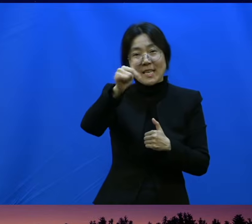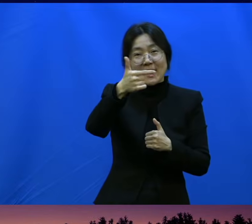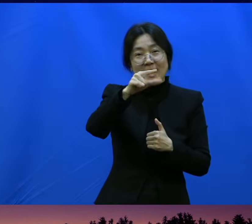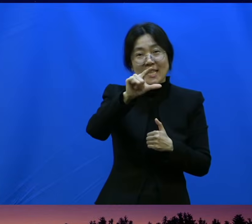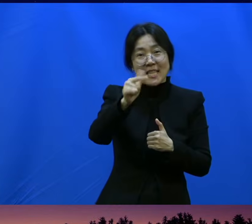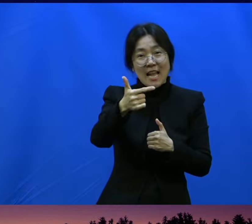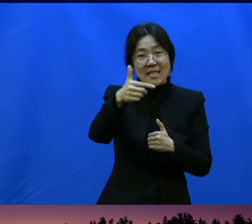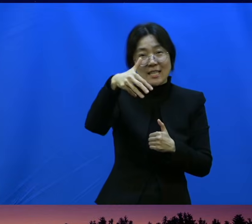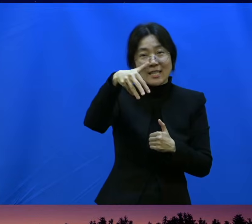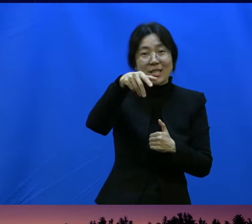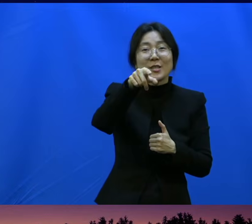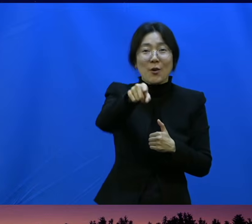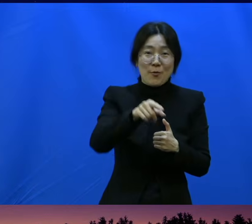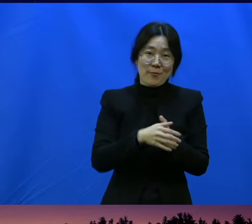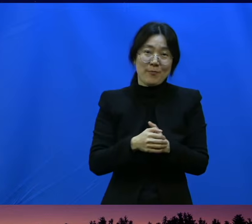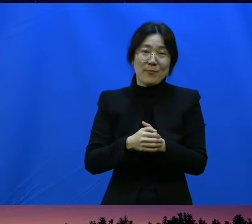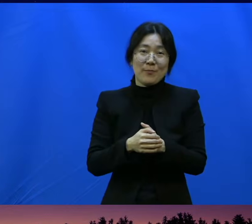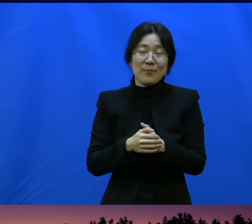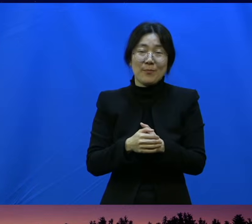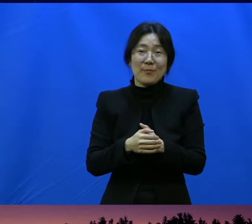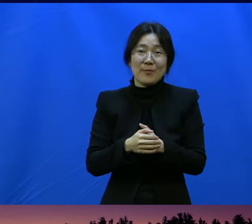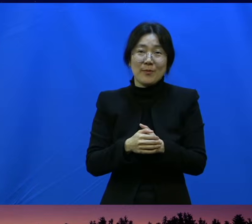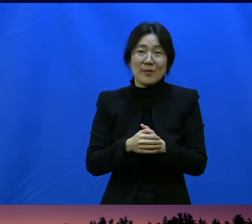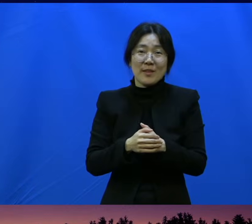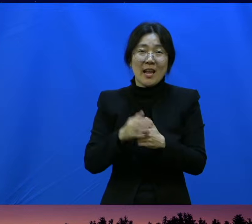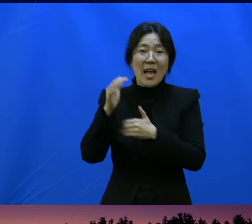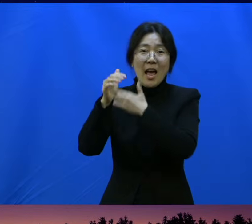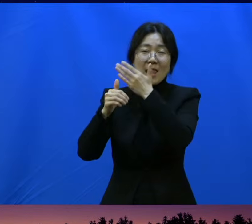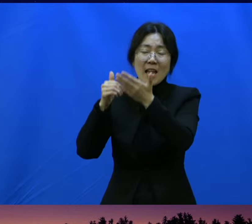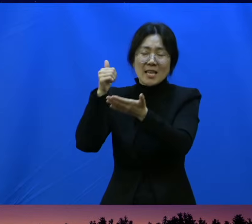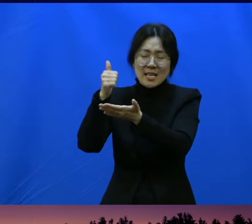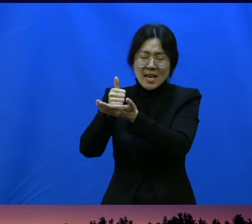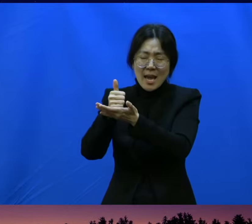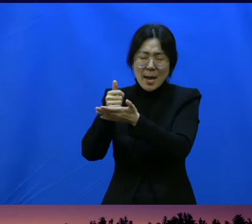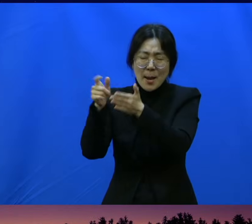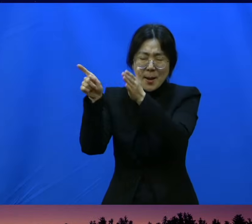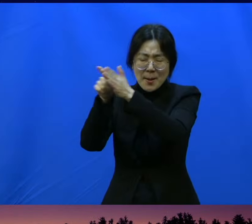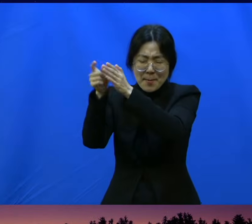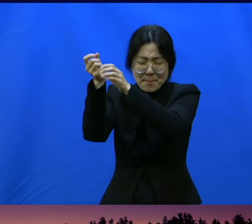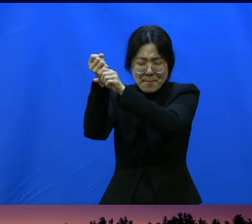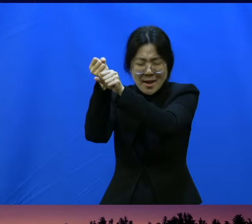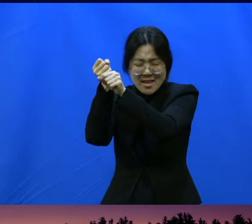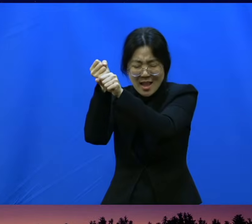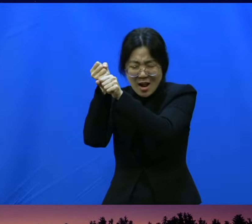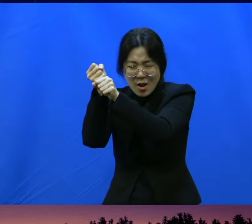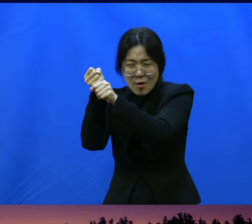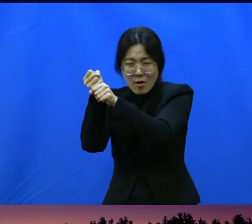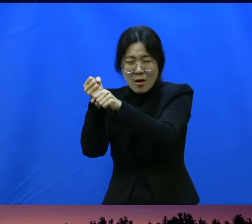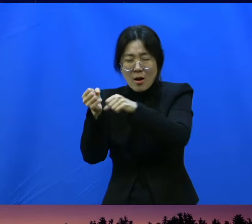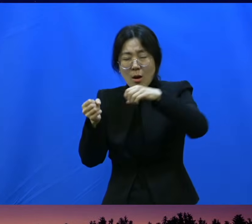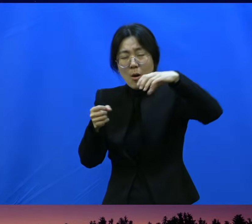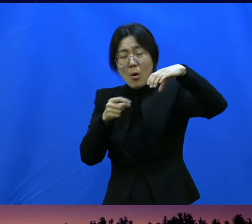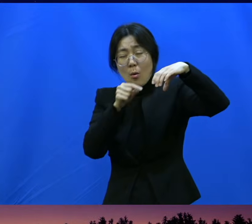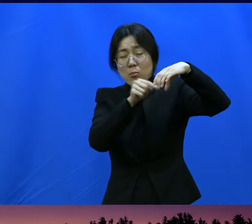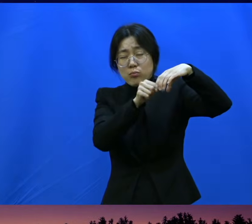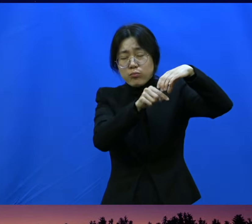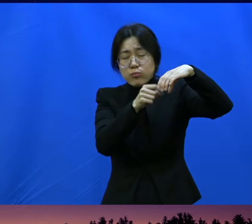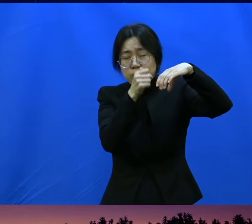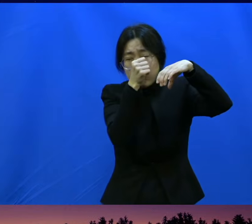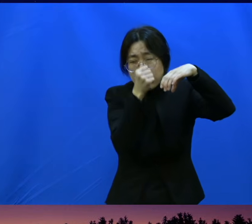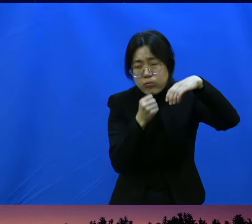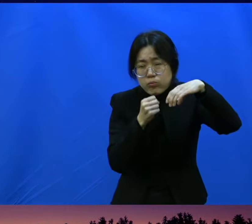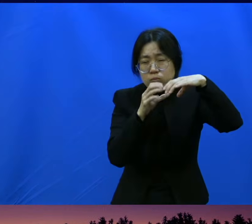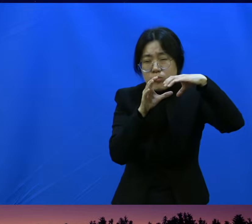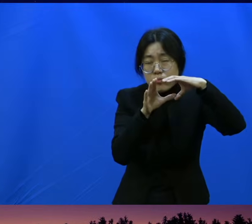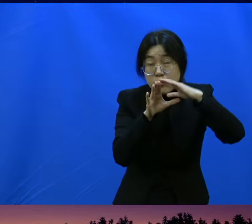그런 절망 속에서 부르짖습니다. 그리고 하나님께 매달려요. 캄캄한 그 아둘람 굴 속에서 희망의 빛이